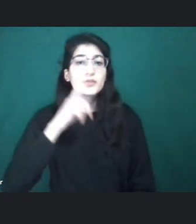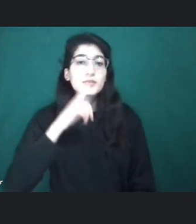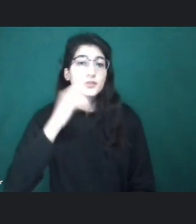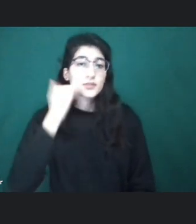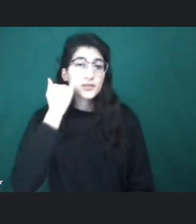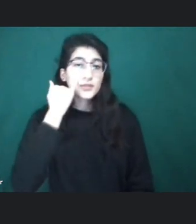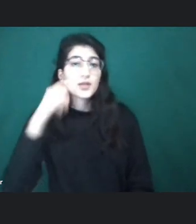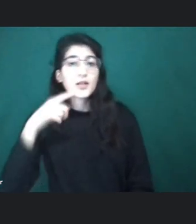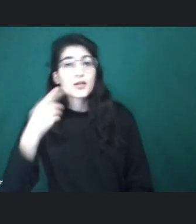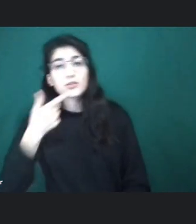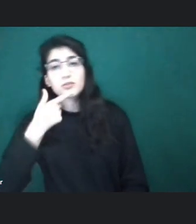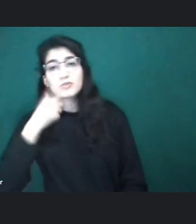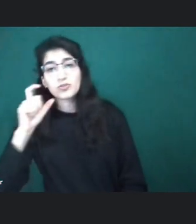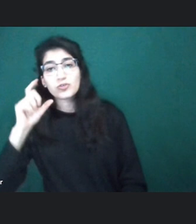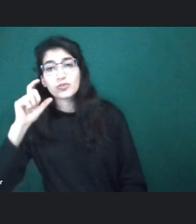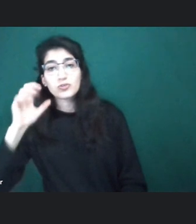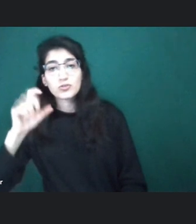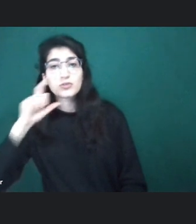los adjetivos?